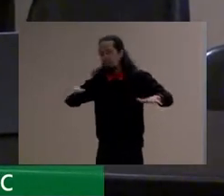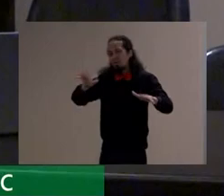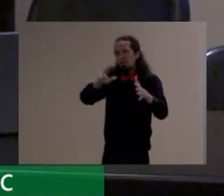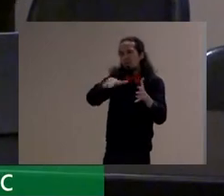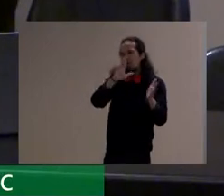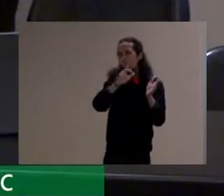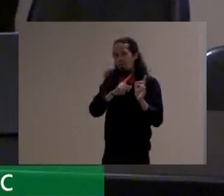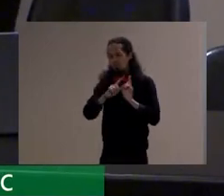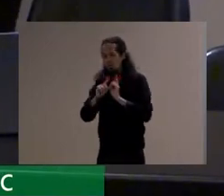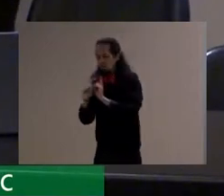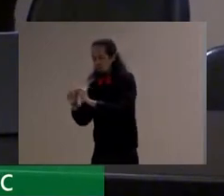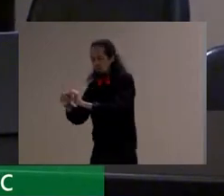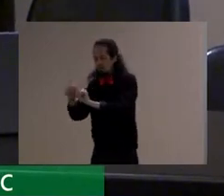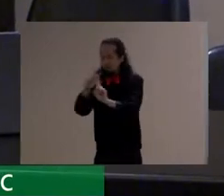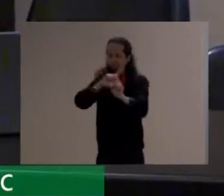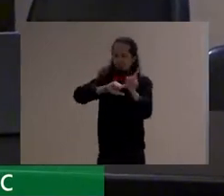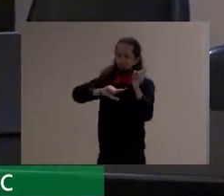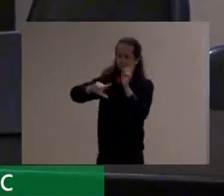ancestral